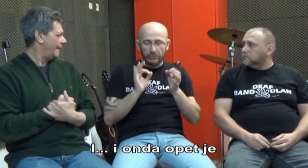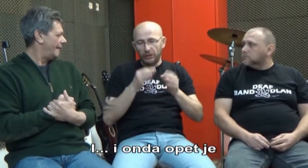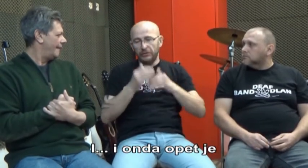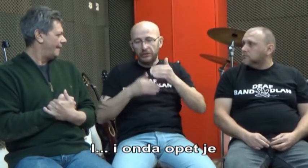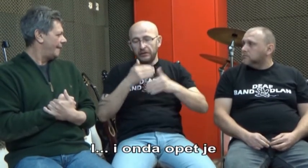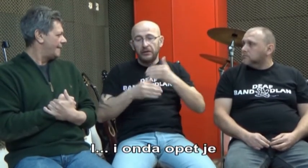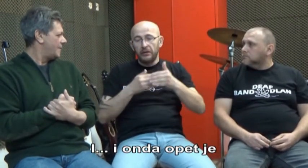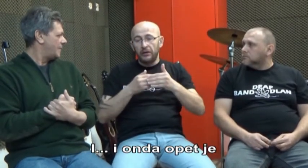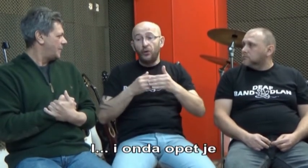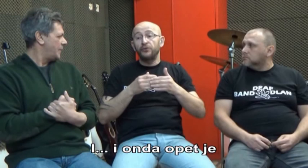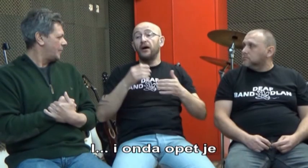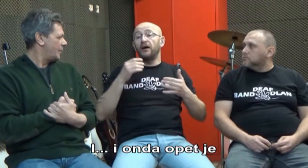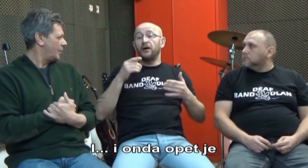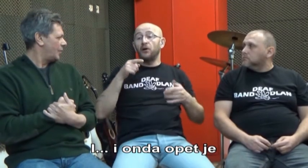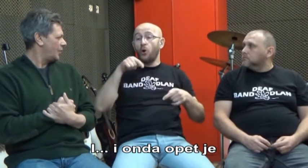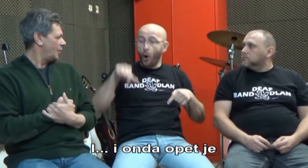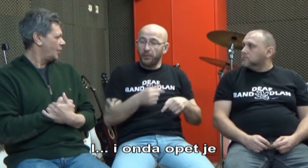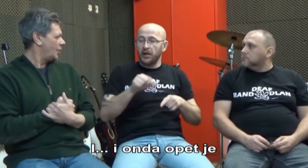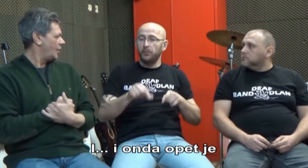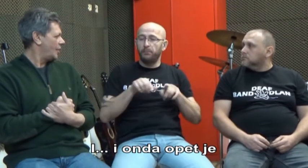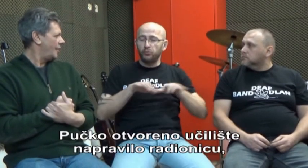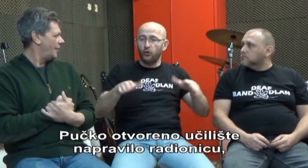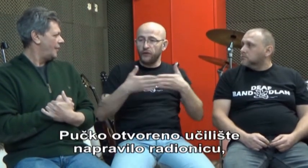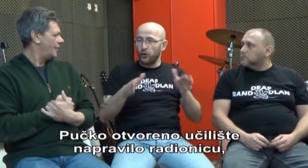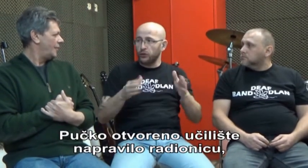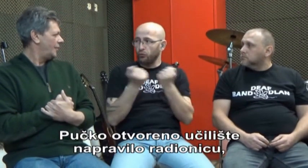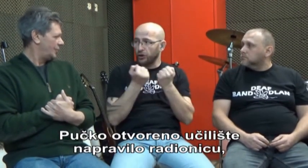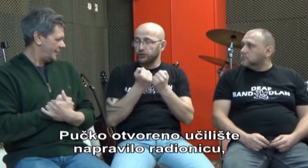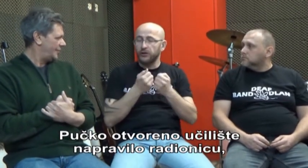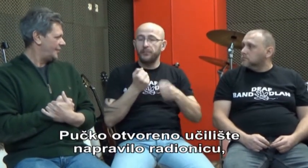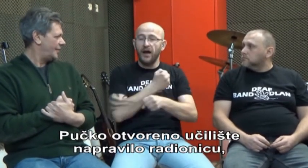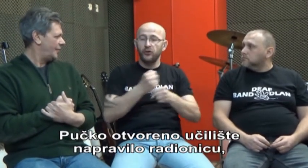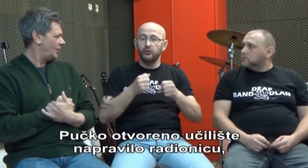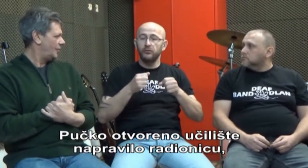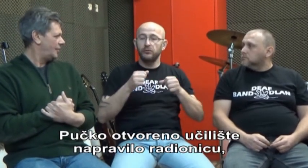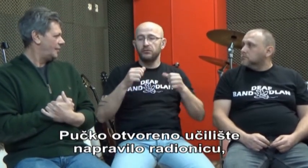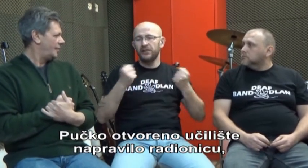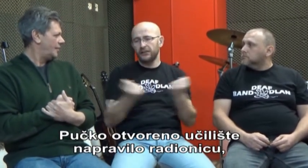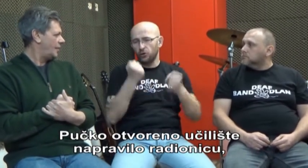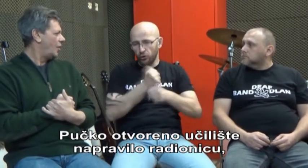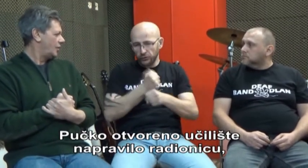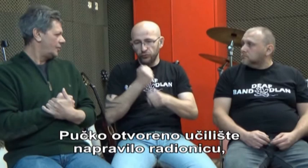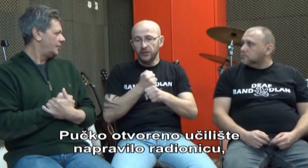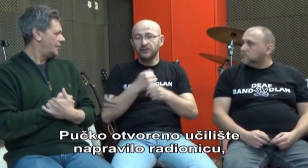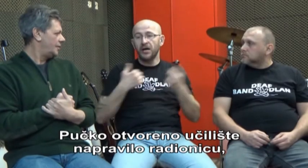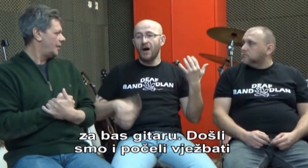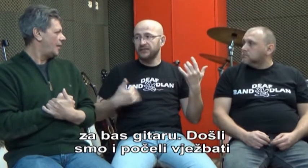Dobro. Onda opet je otvoreno učilište napravio radionicu sa bas